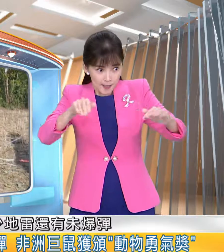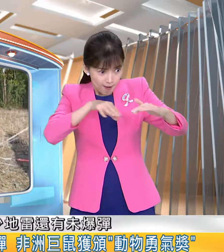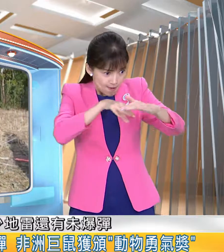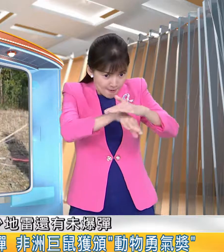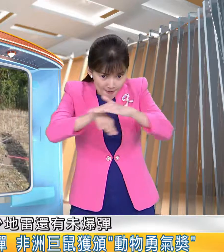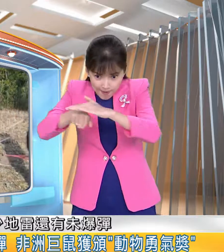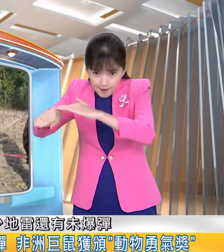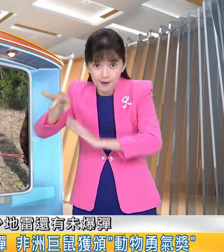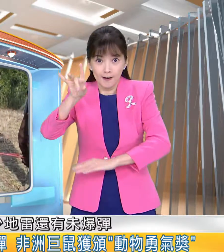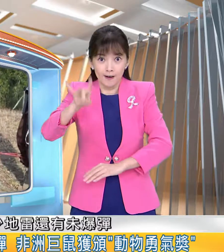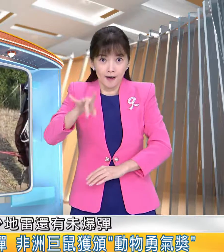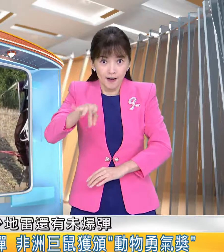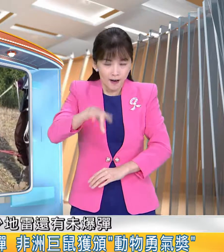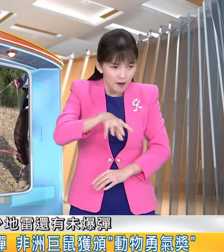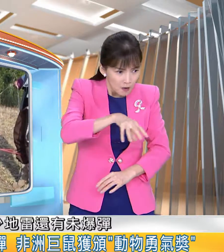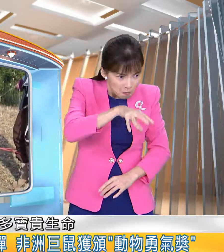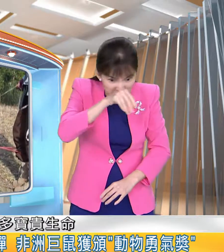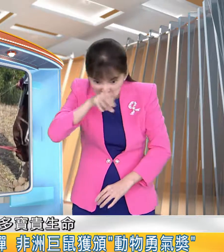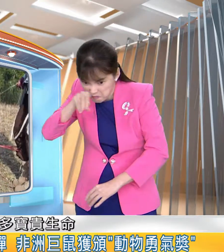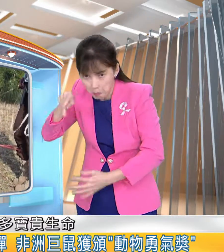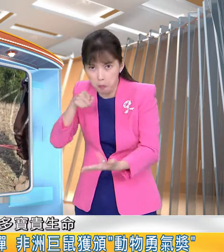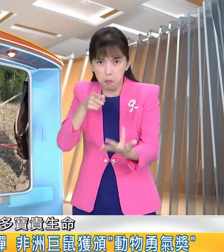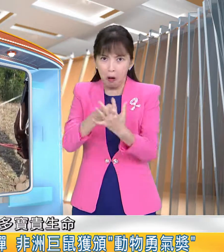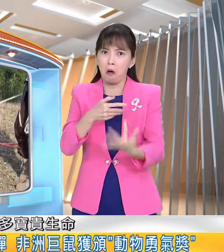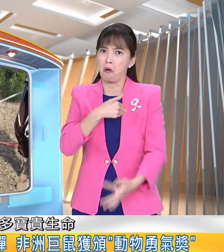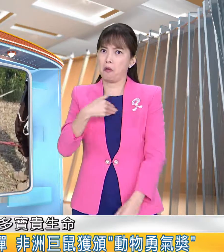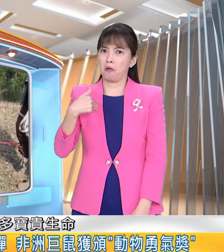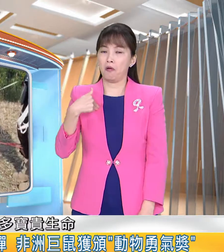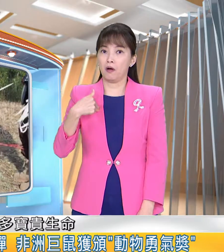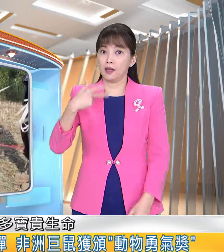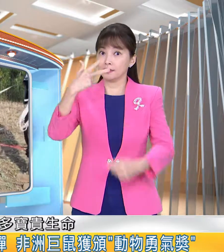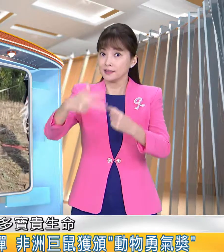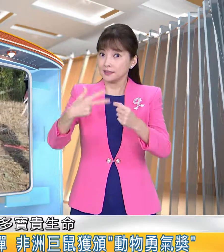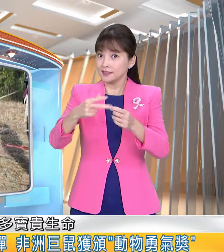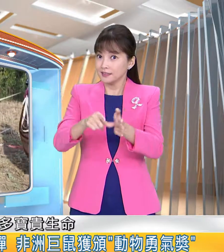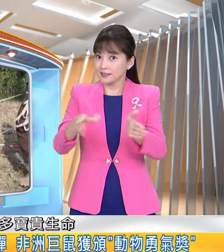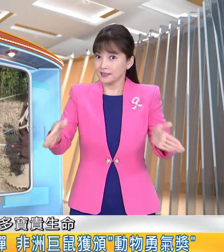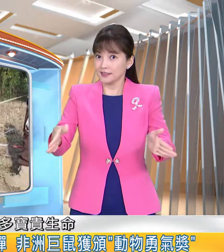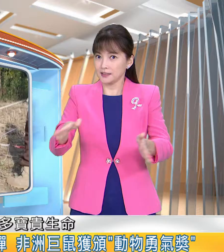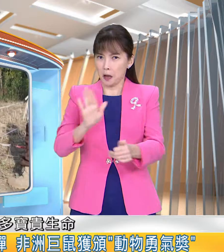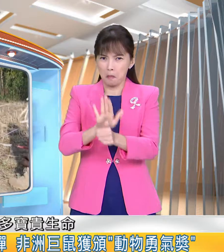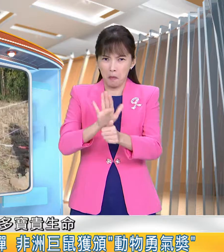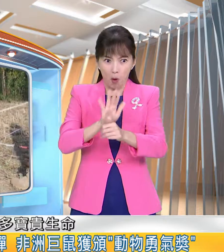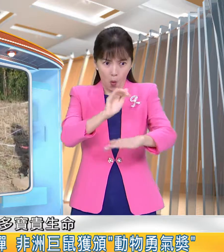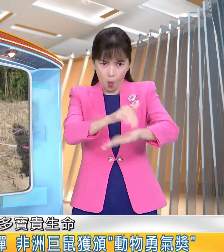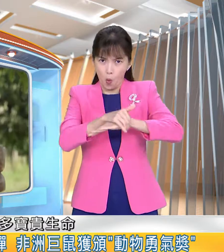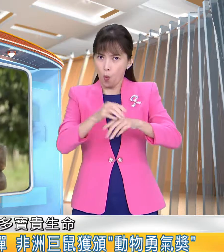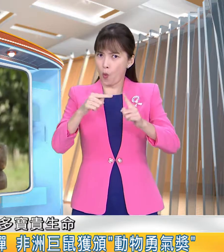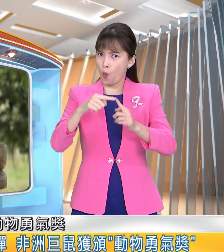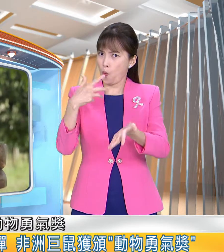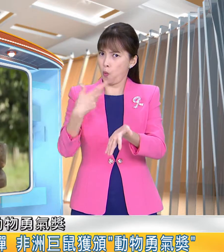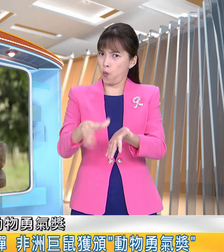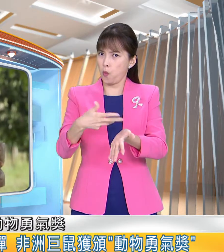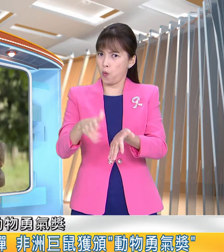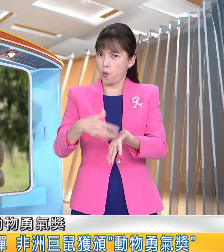弹。七年来，挽救了许多宝贵的生命，获得英国颁